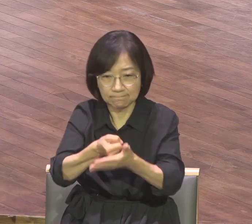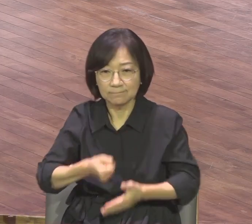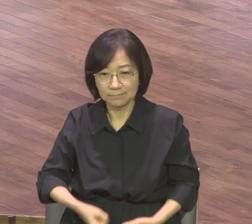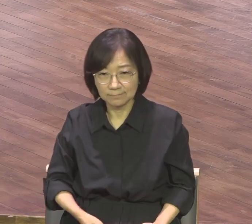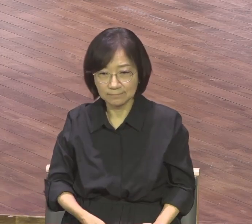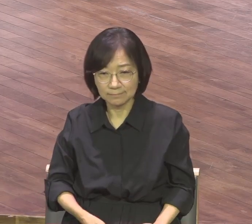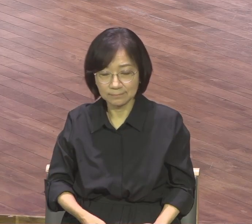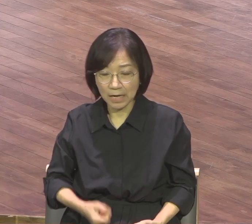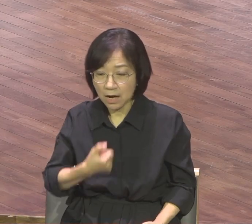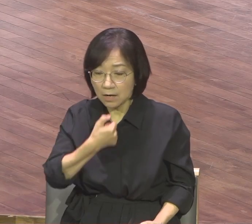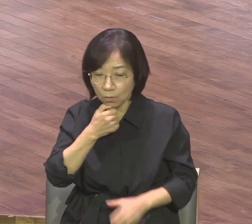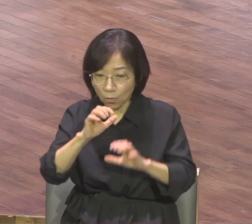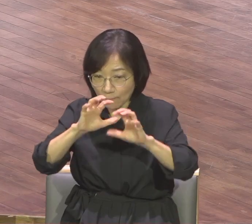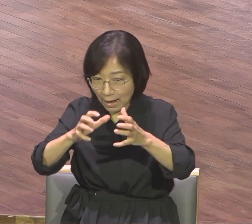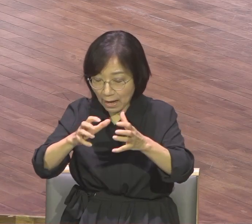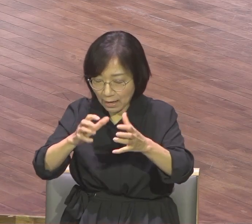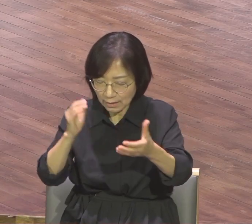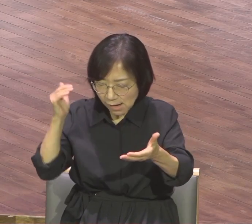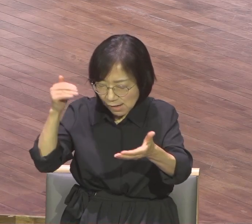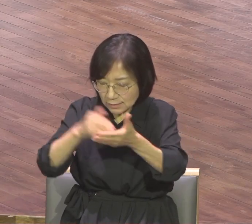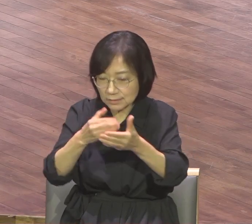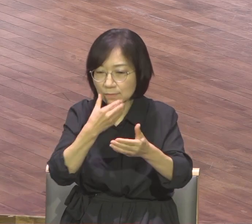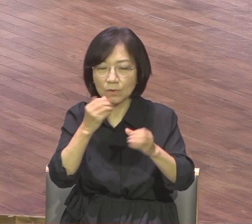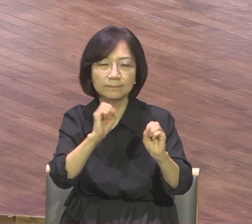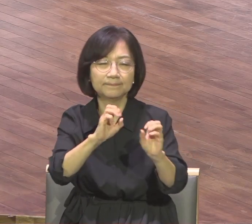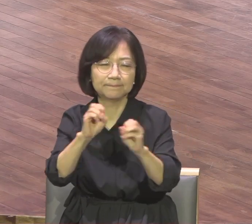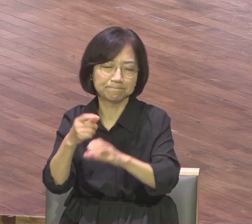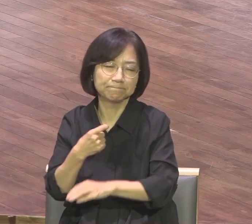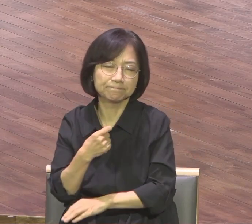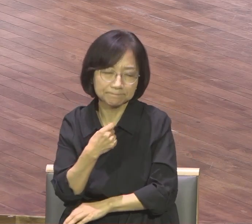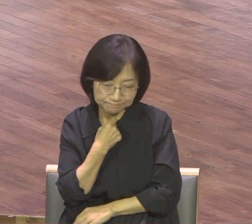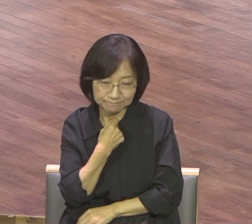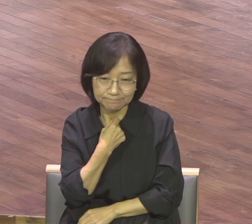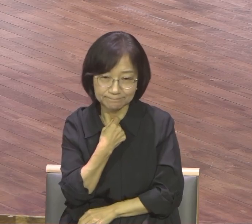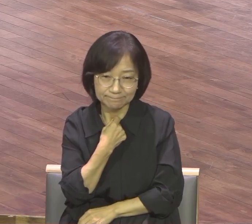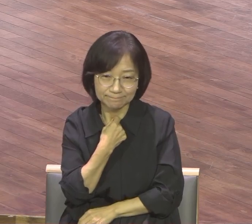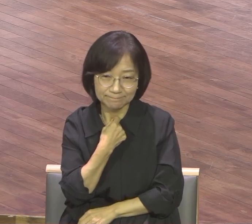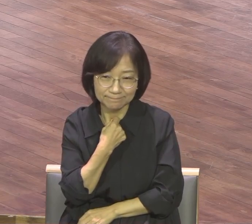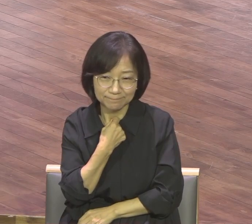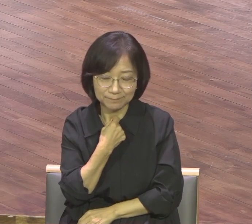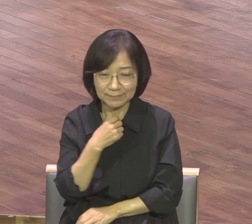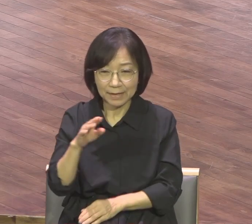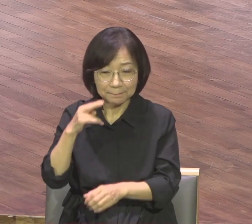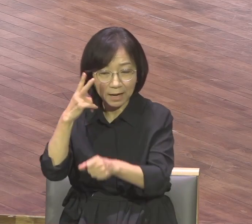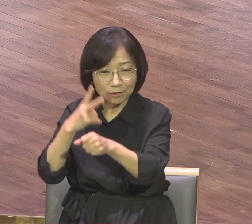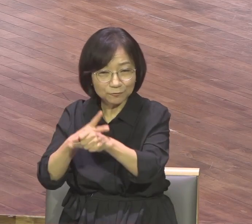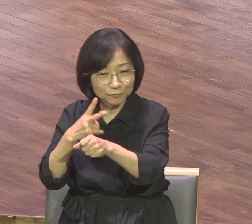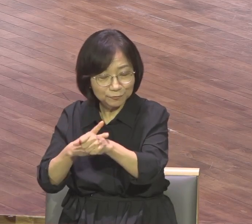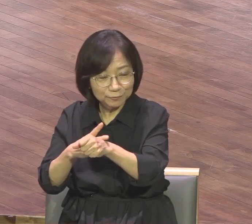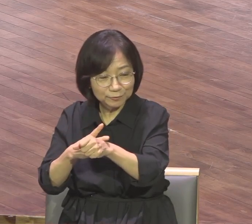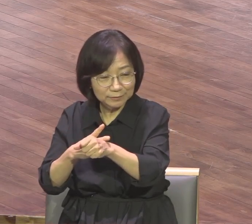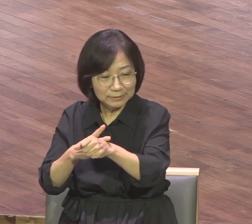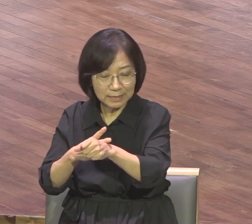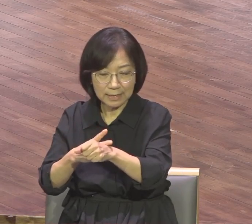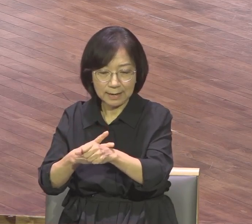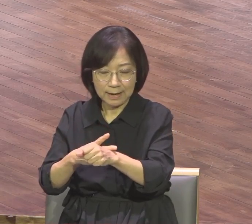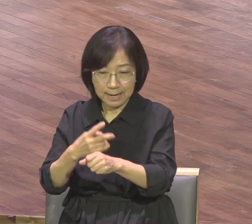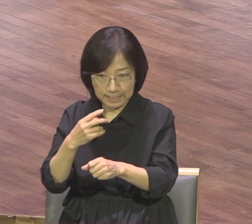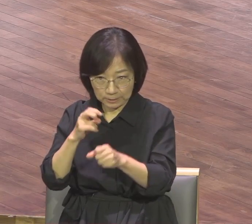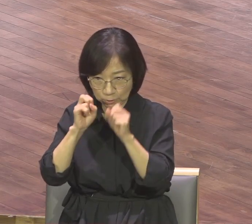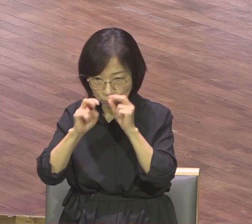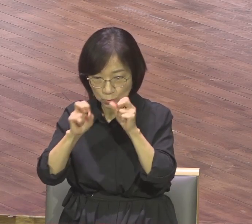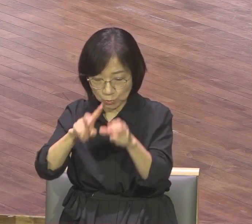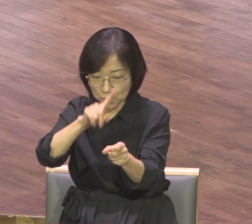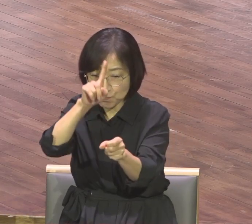자, 로마도 보아야 하리라 라고 하는 이 당시 사도 바울이 품었던 선교 목표가